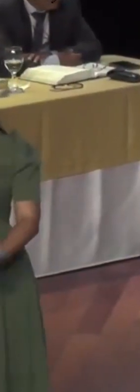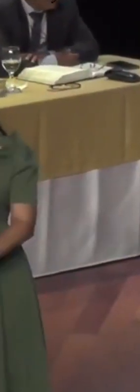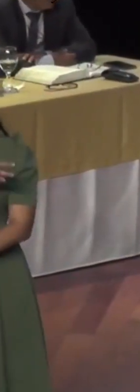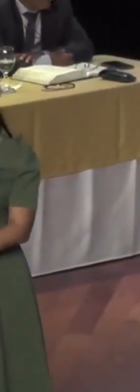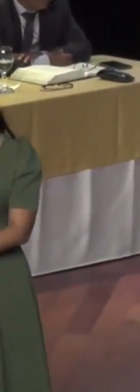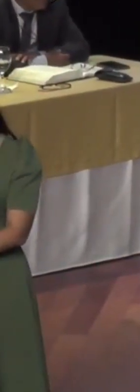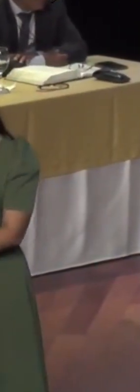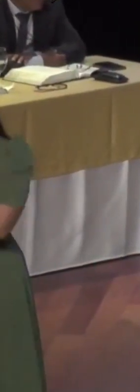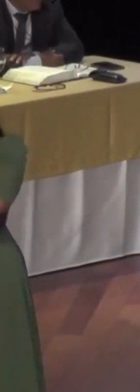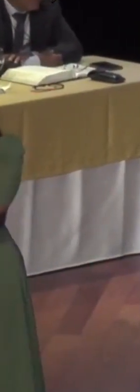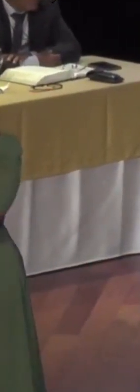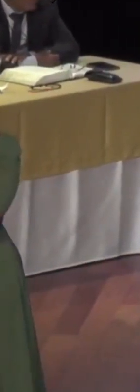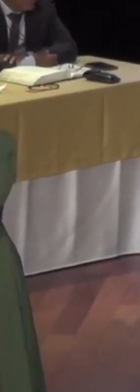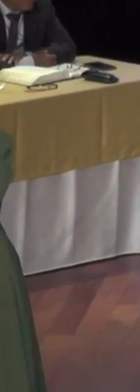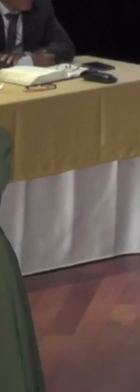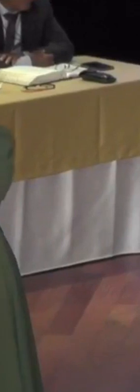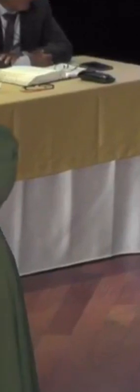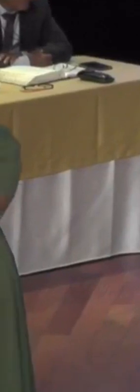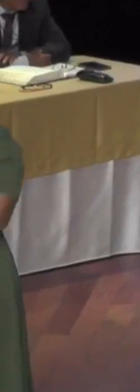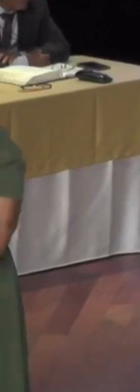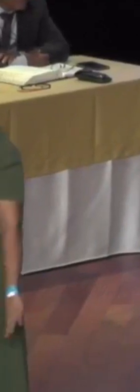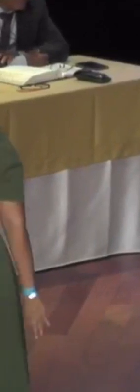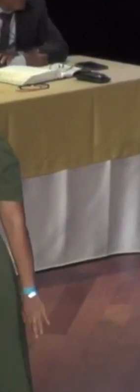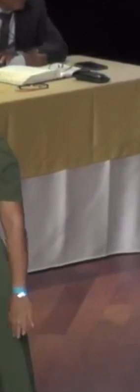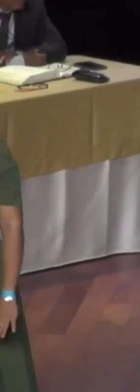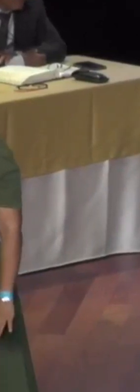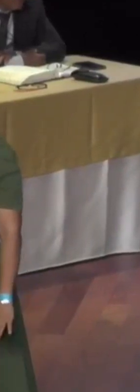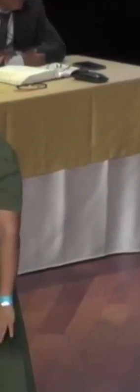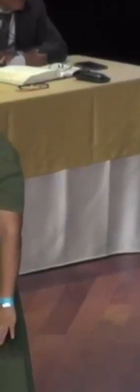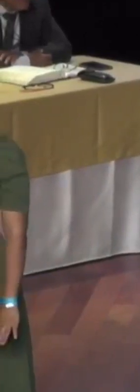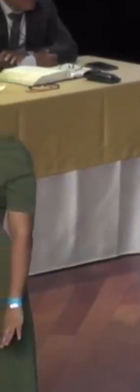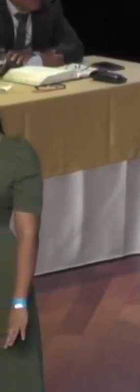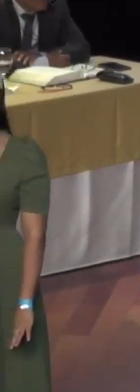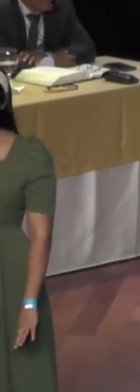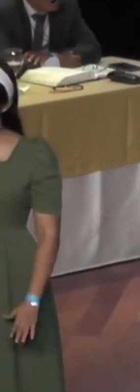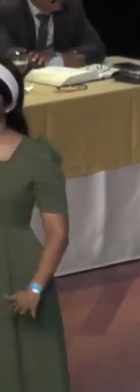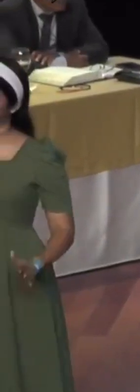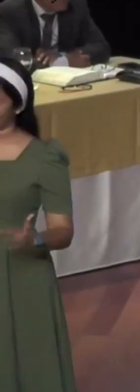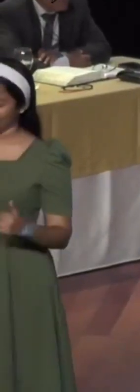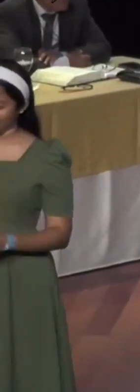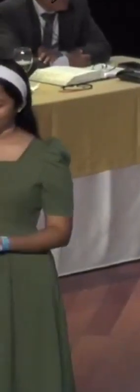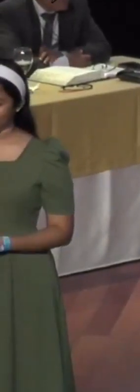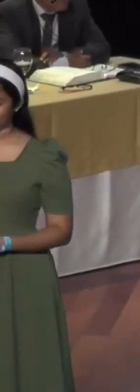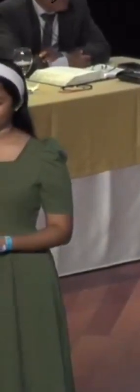Jairo Restrepo y Espinosa, John Jairo Espinosa.